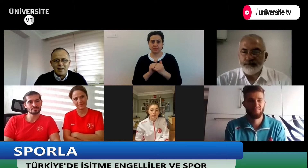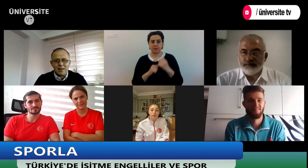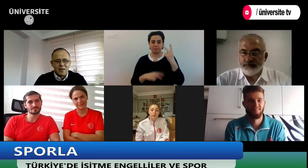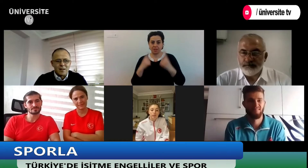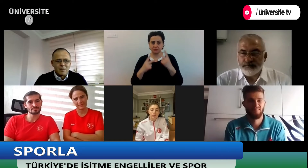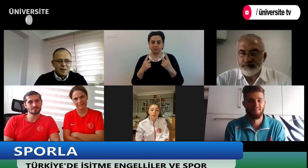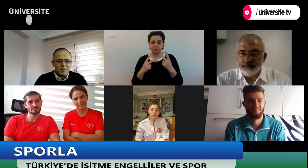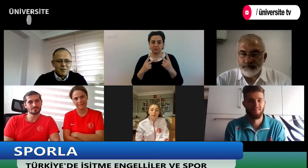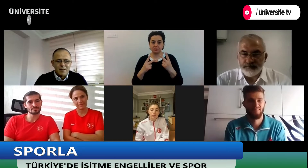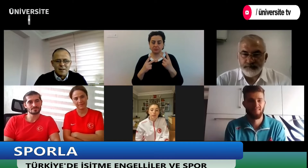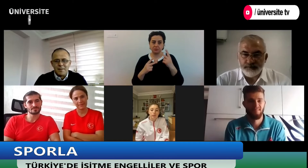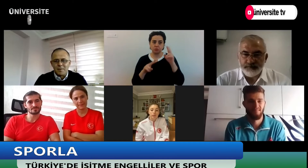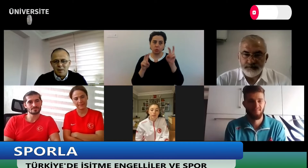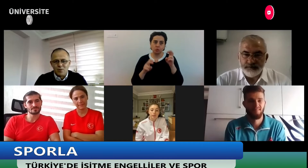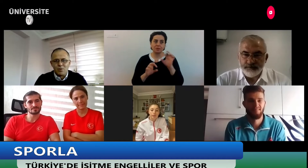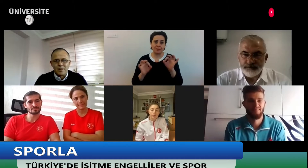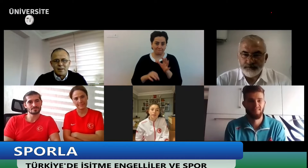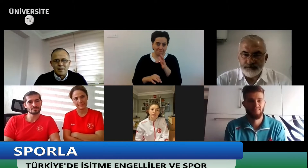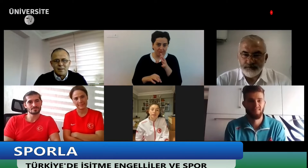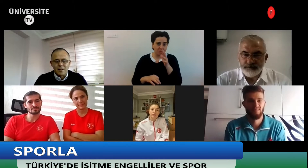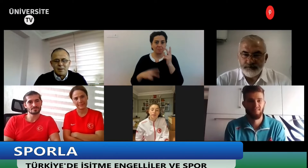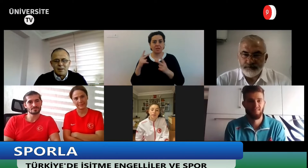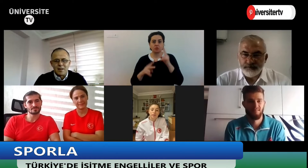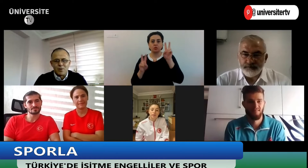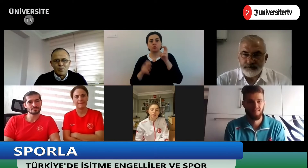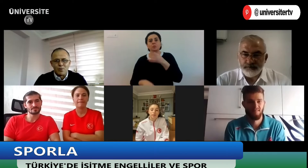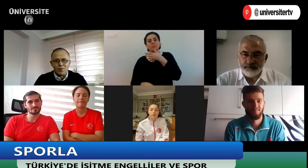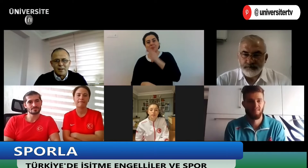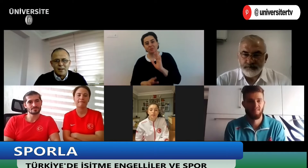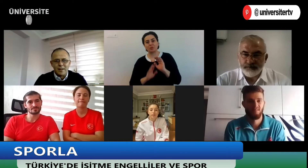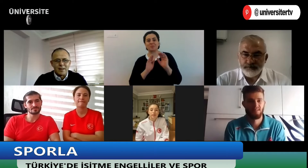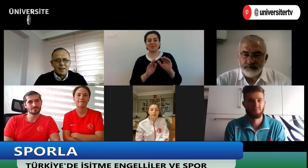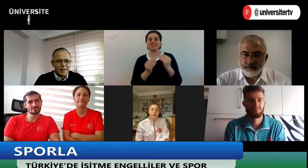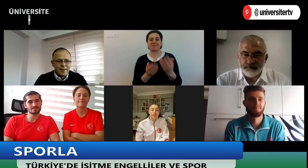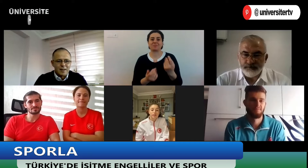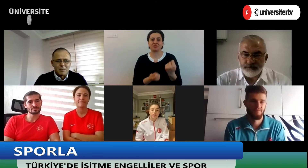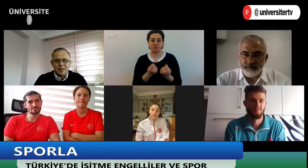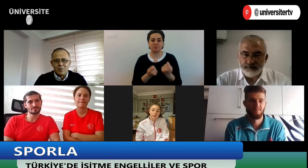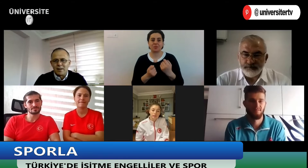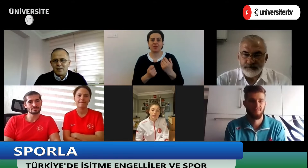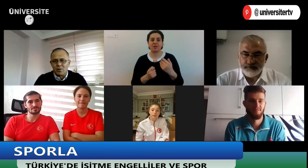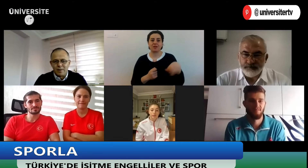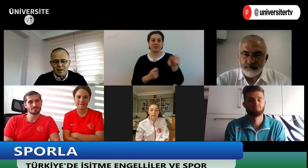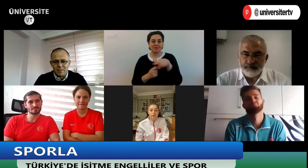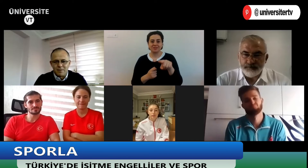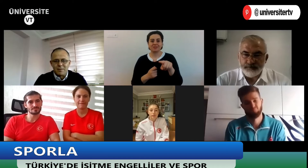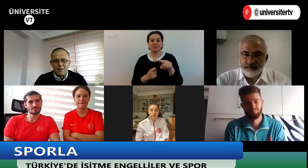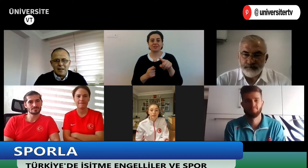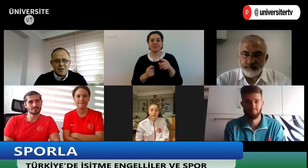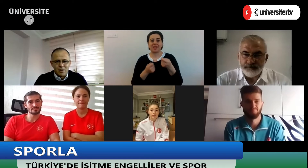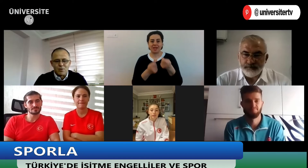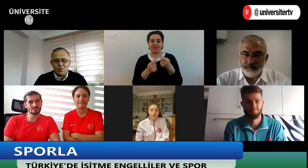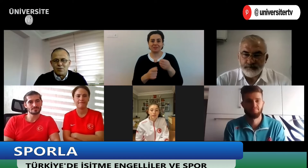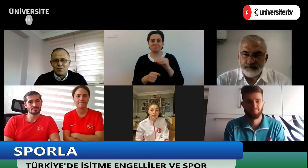konularda bilgimiz var. Bazı konularda da tabii ki destek oluyoruz onlara. Alana katmaya, onlara formal eğitim de